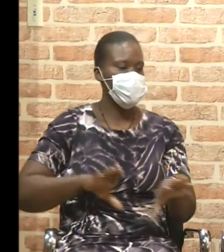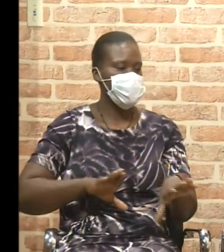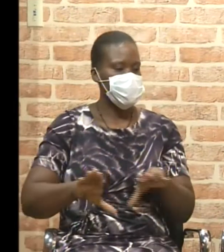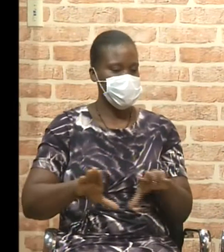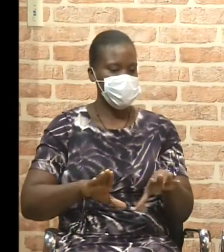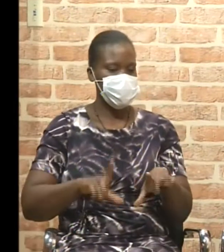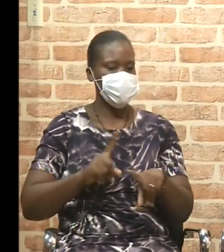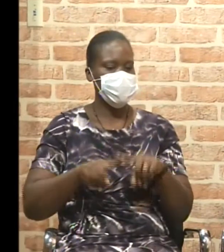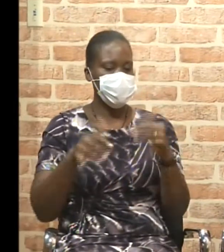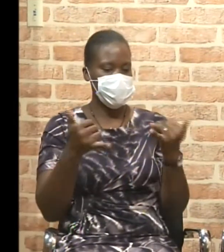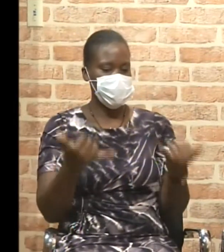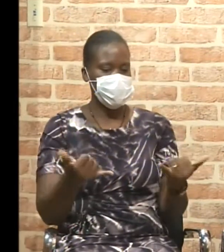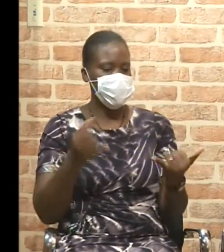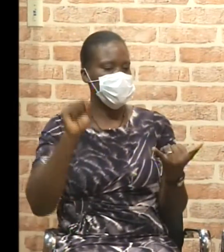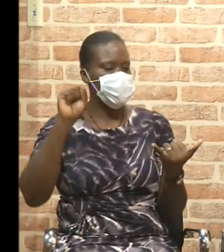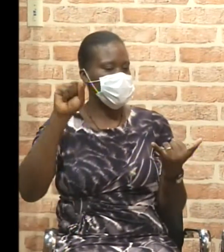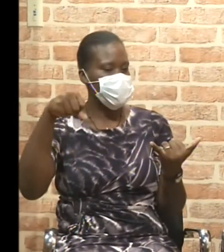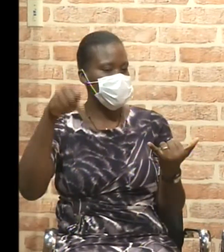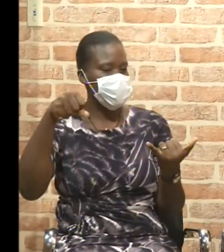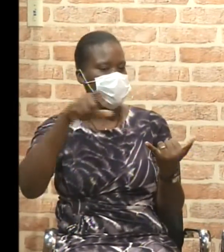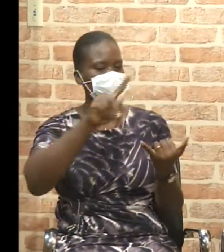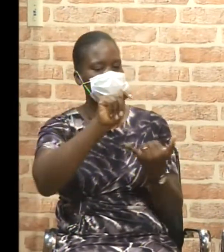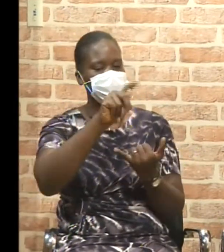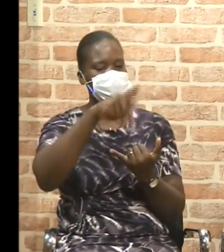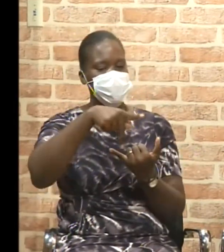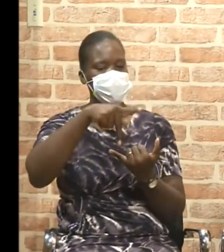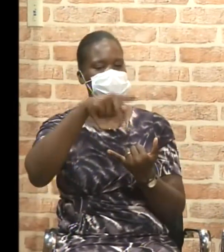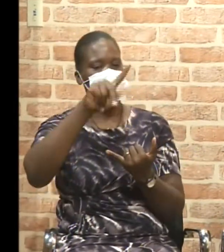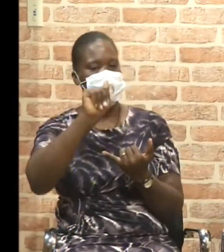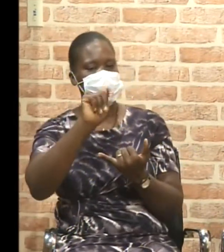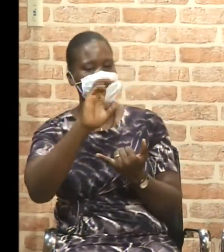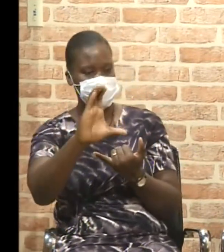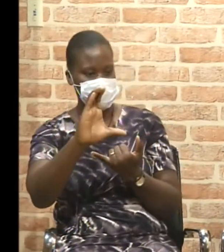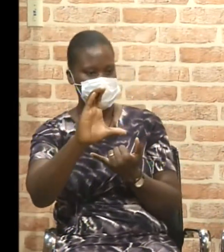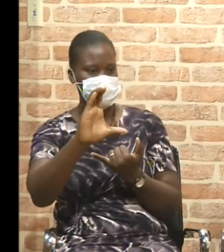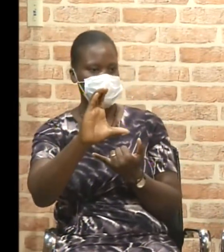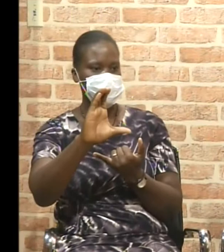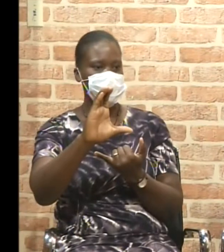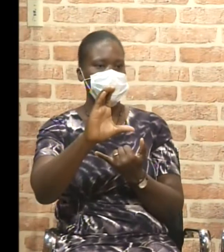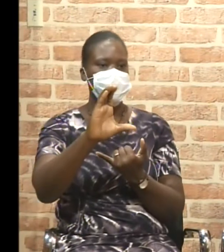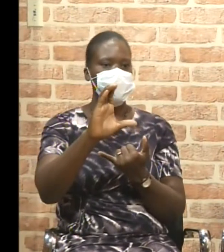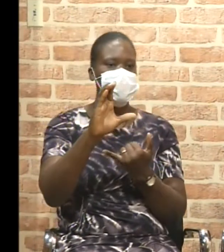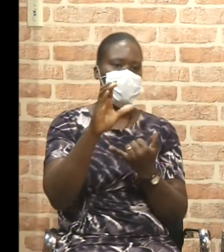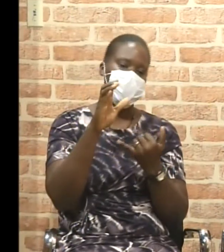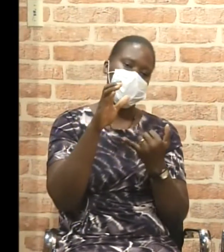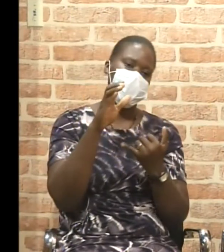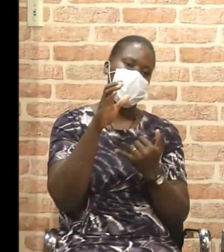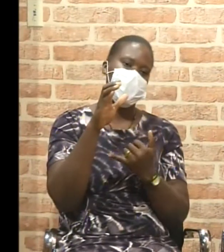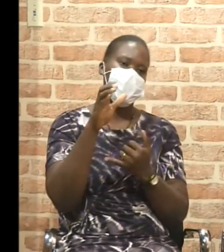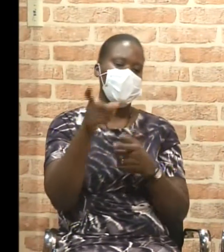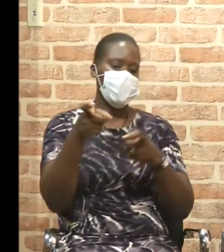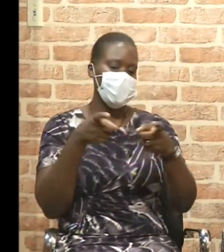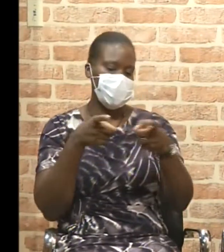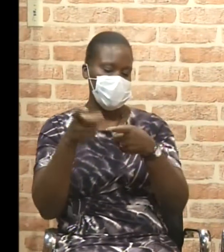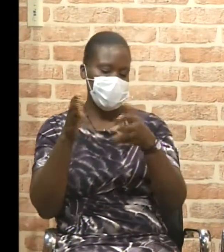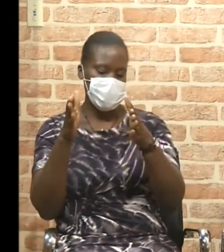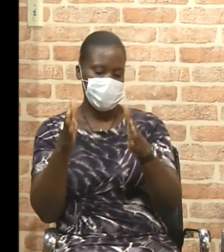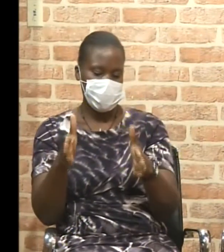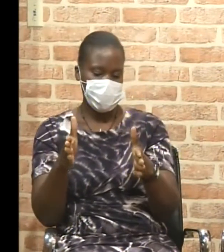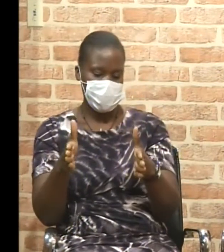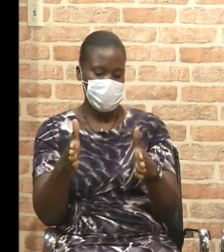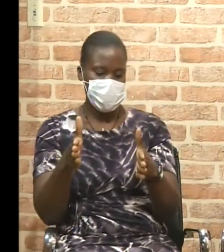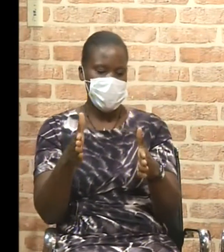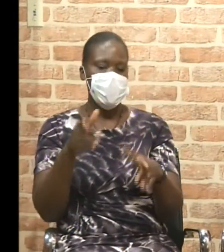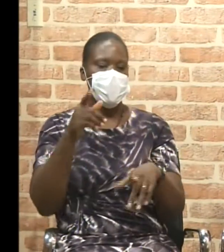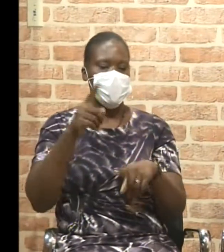t'es encore une fois frappé porte et TPTC. Donc étant donné que DG Guito était malade, donc ça fait que le